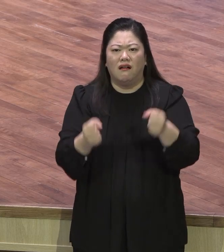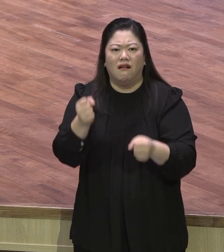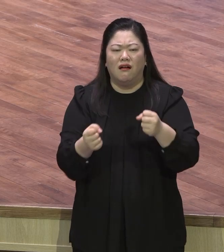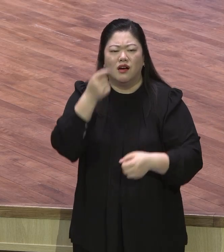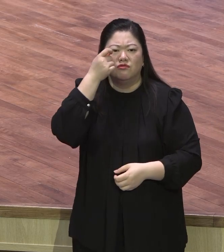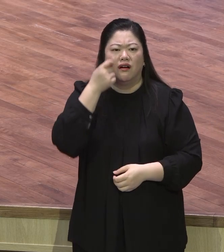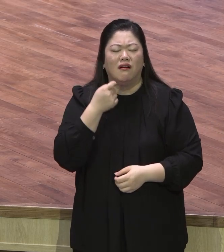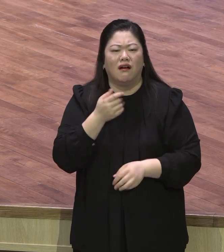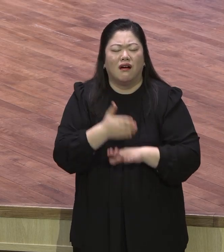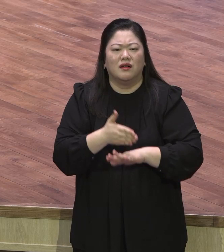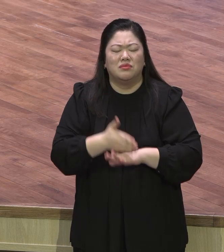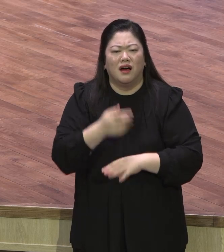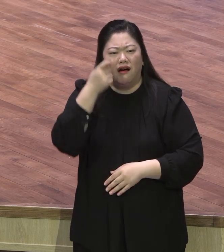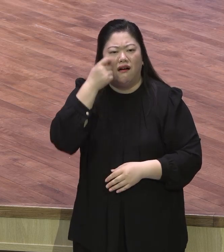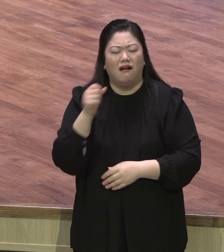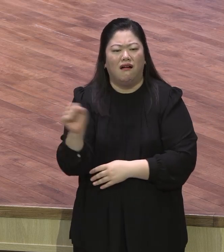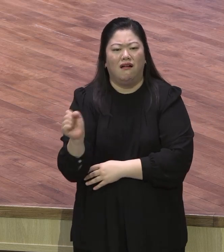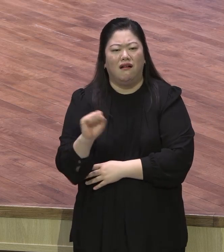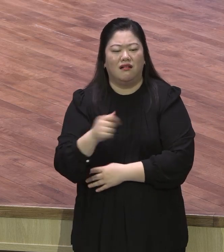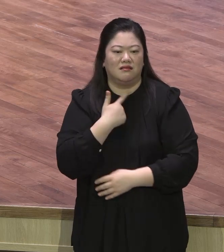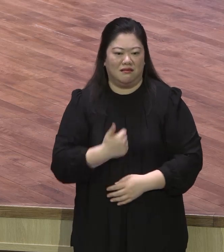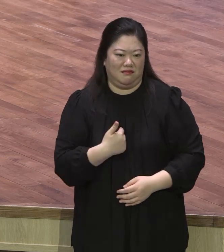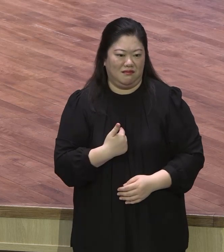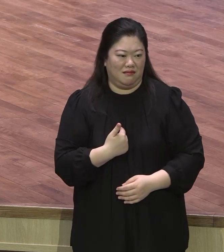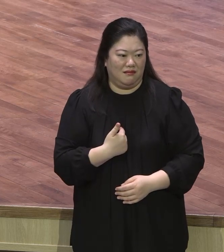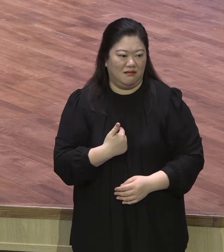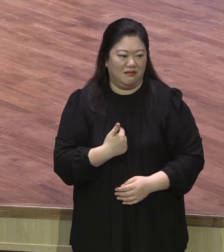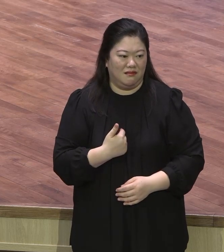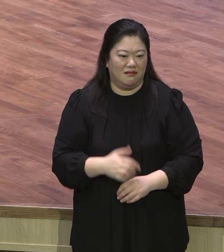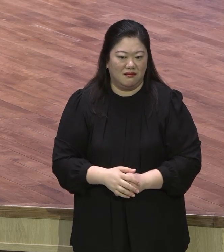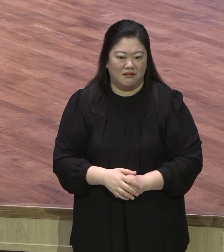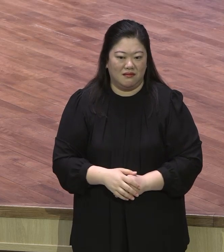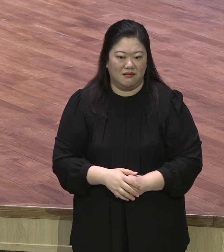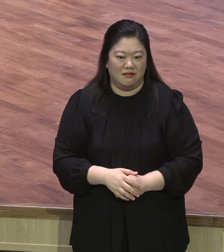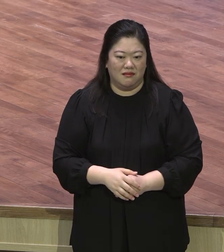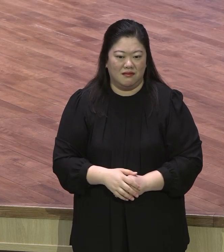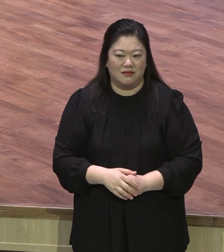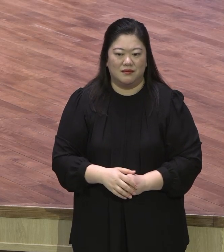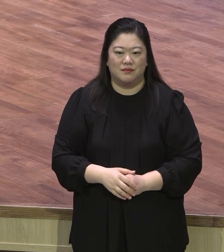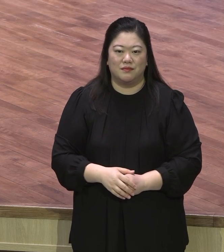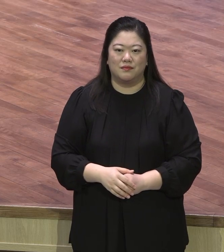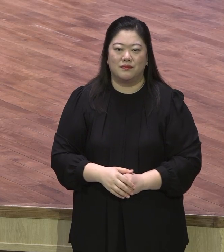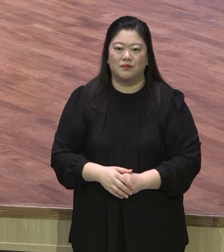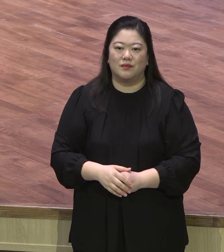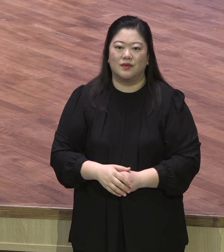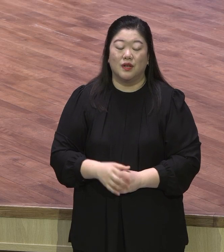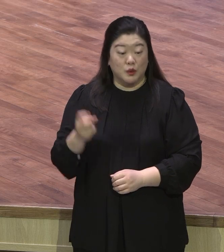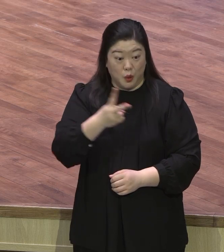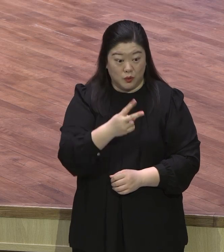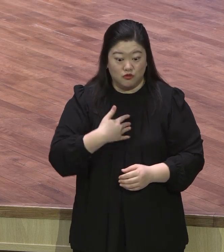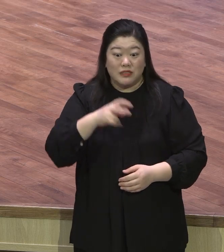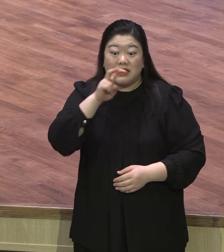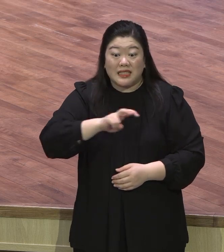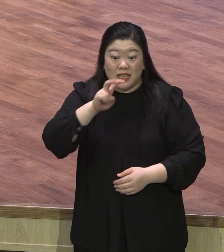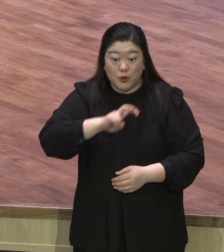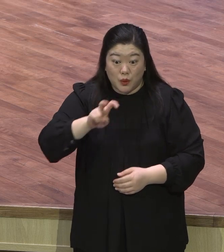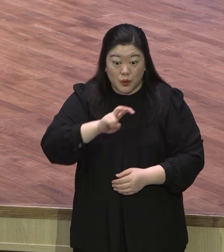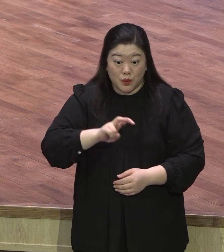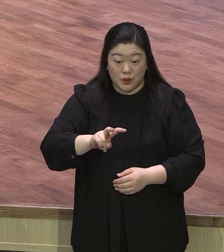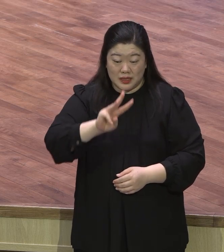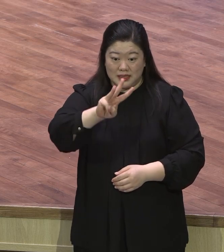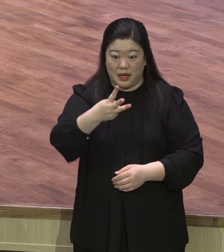여러분 하나님 옆에 기도하기 전에 이런 장성들을 불러봤습니다. 아 하나님의 은혜로 있을 데 없는